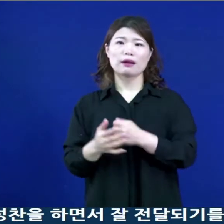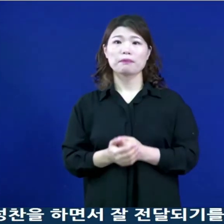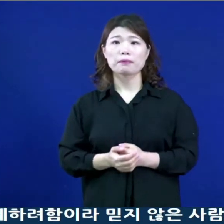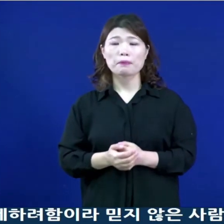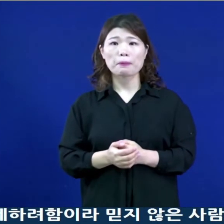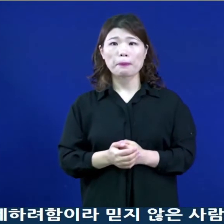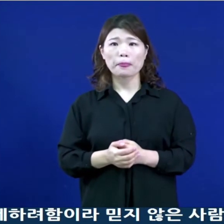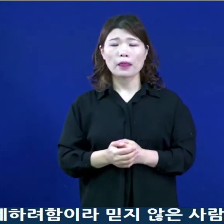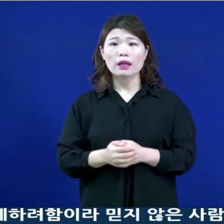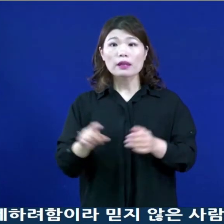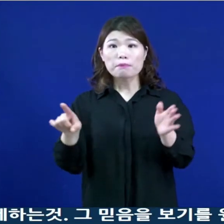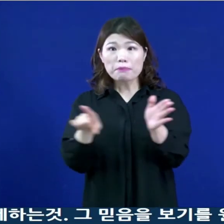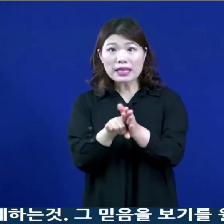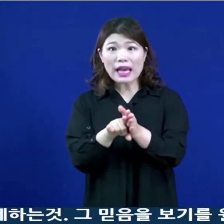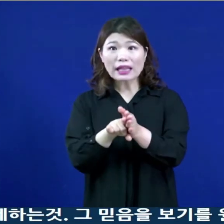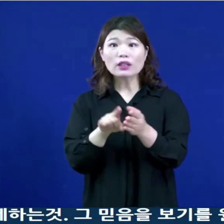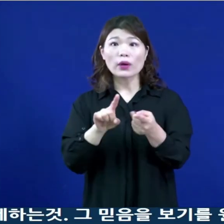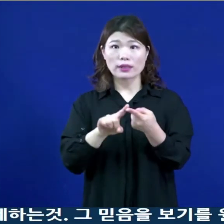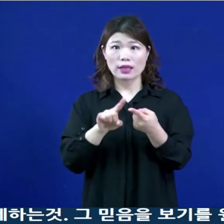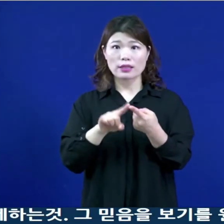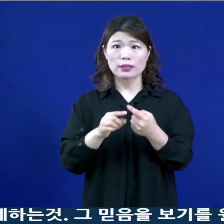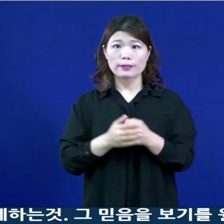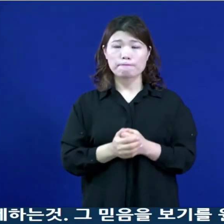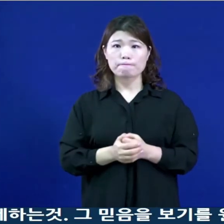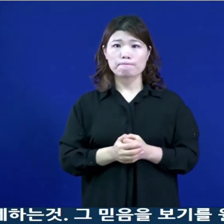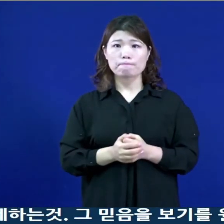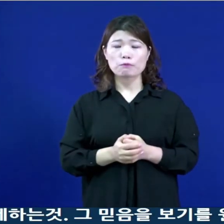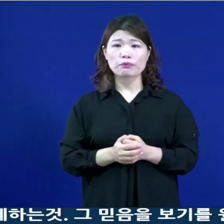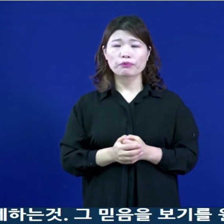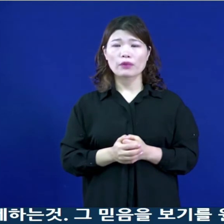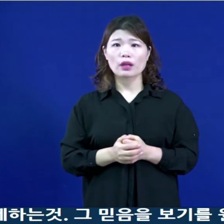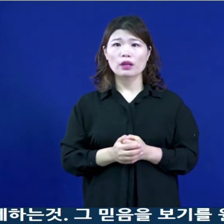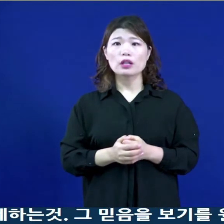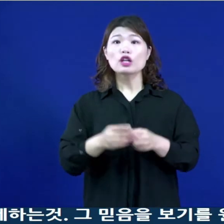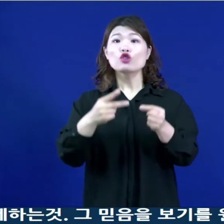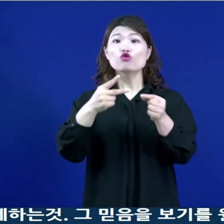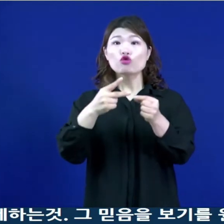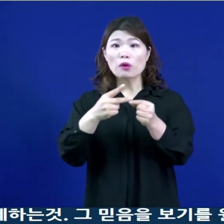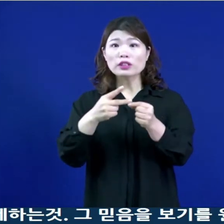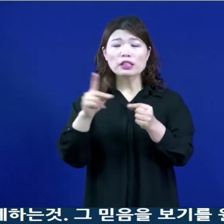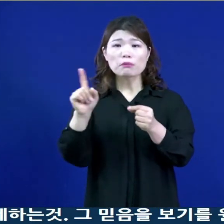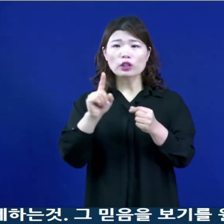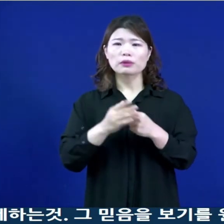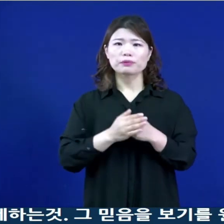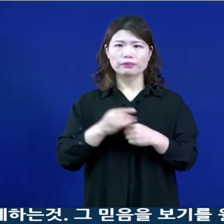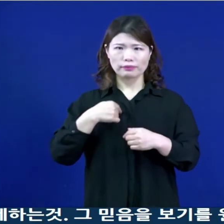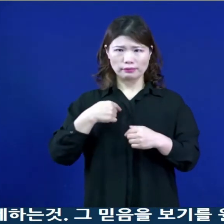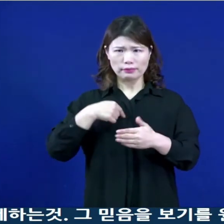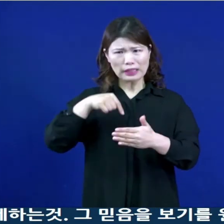믿게 하는 것 가운데 두 번째 모습은 내 안에서 믿음이 이렇게